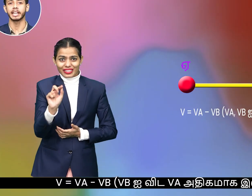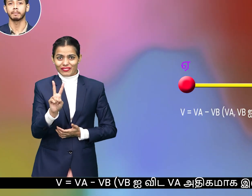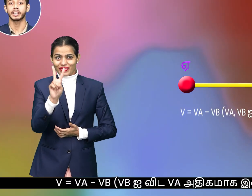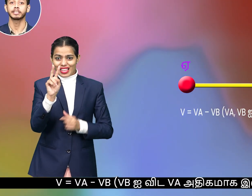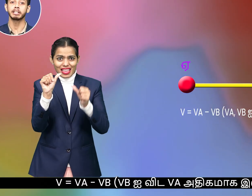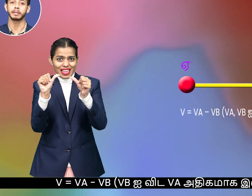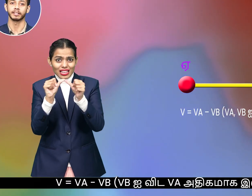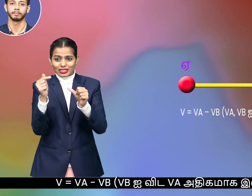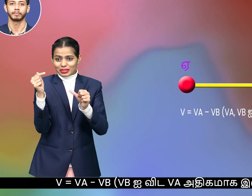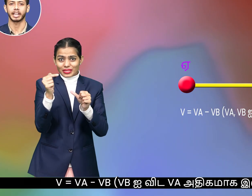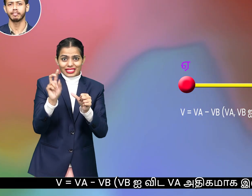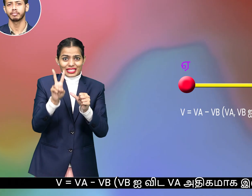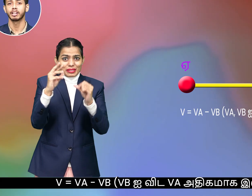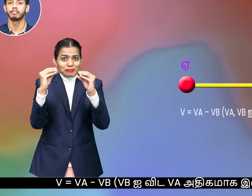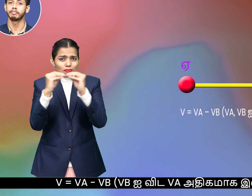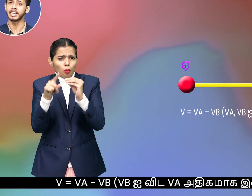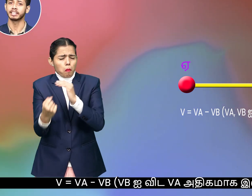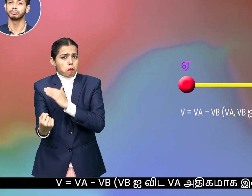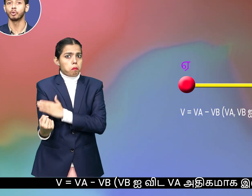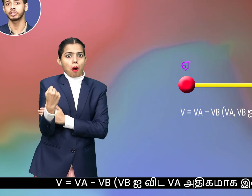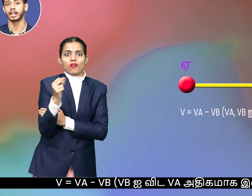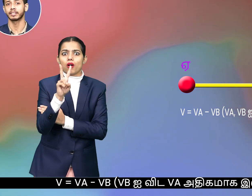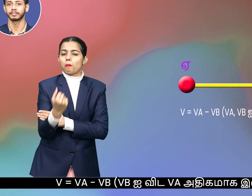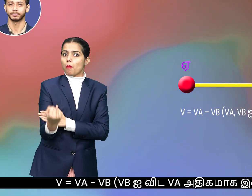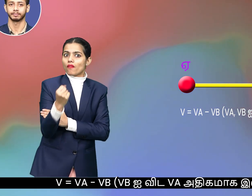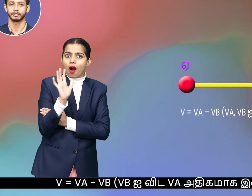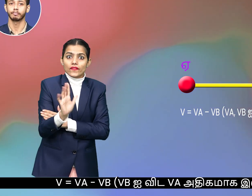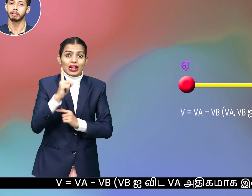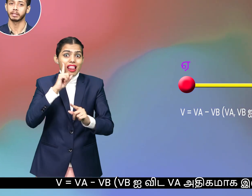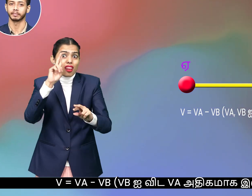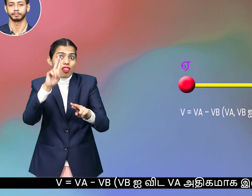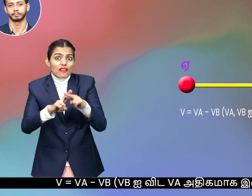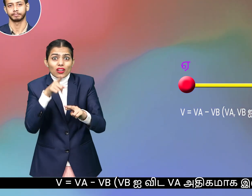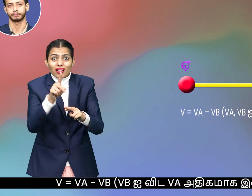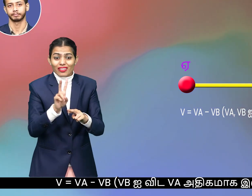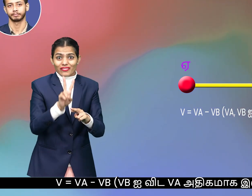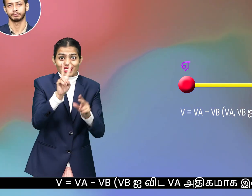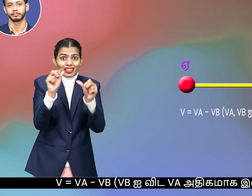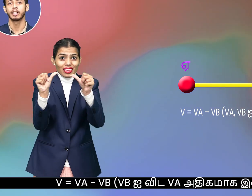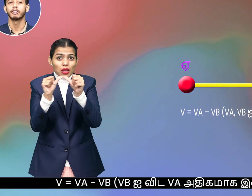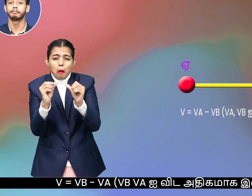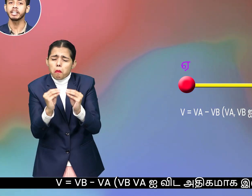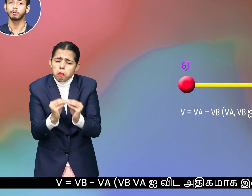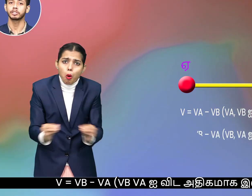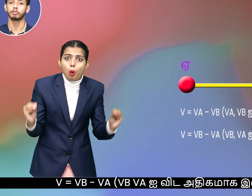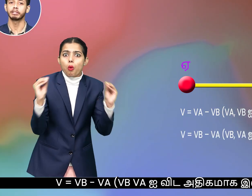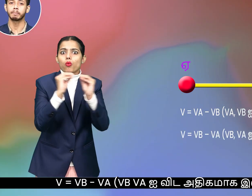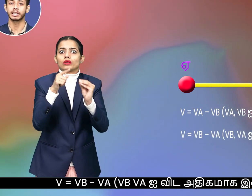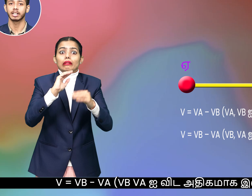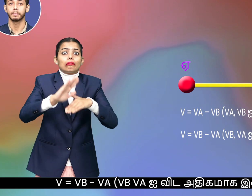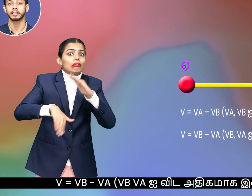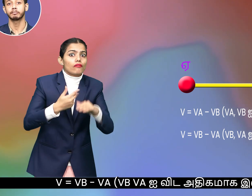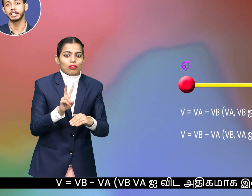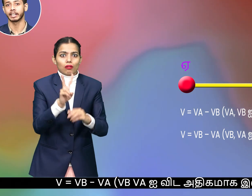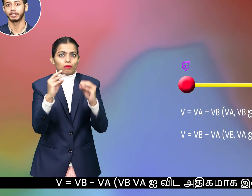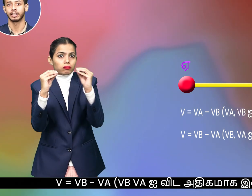V ஈடு VA கழித்தல் VB, அதாவது